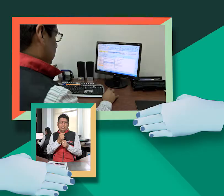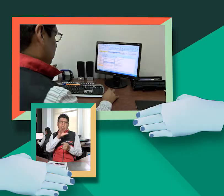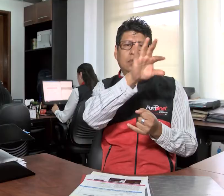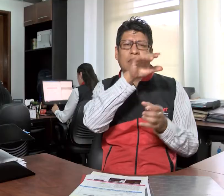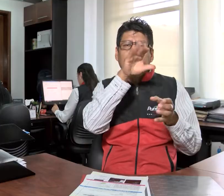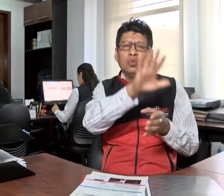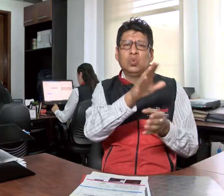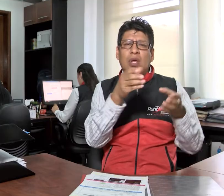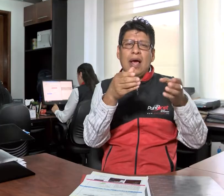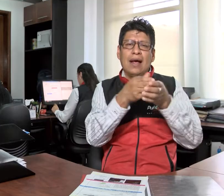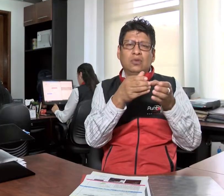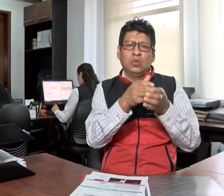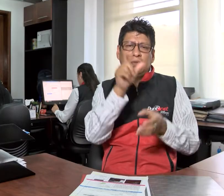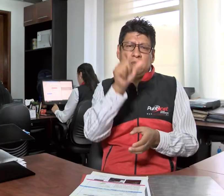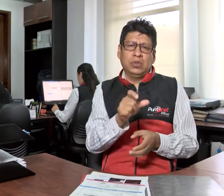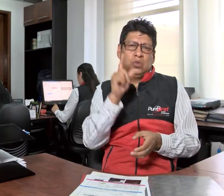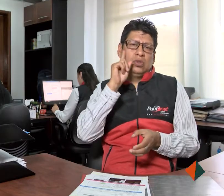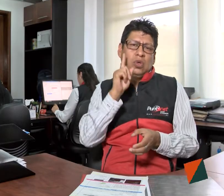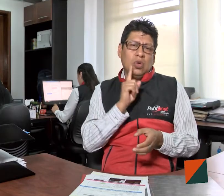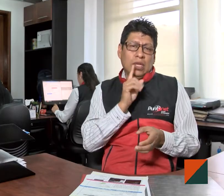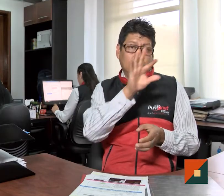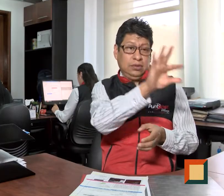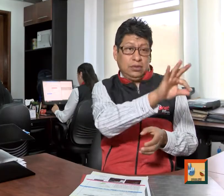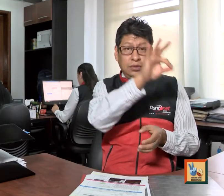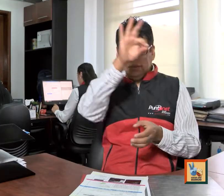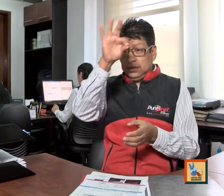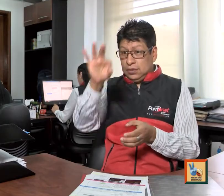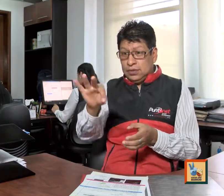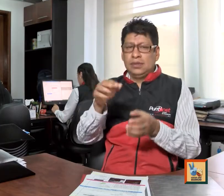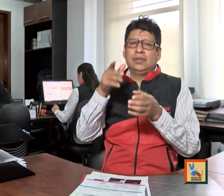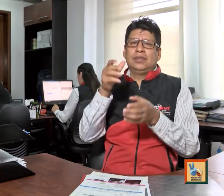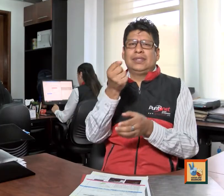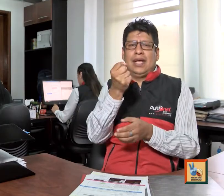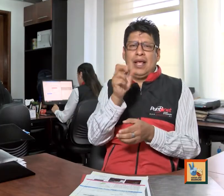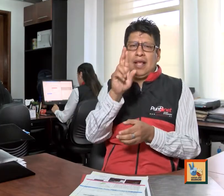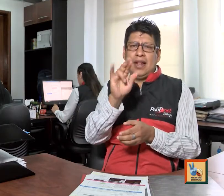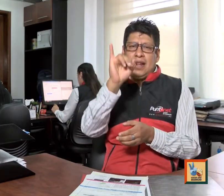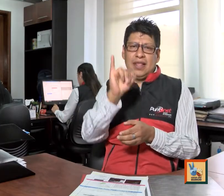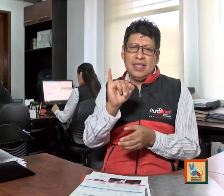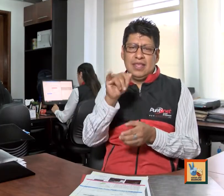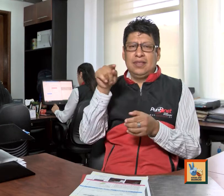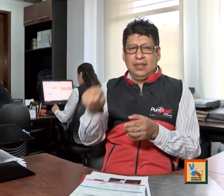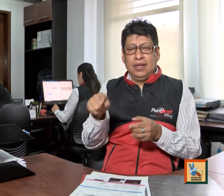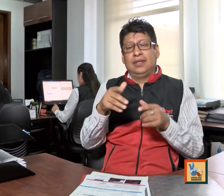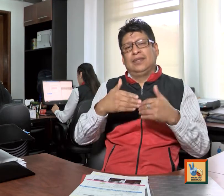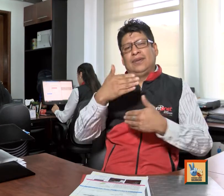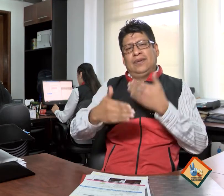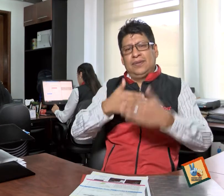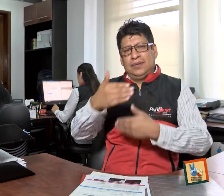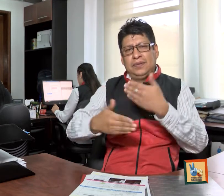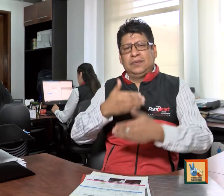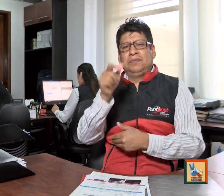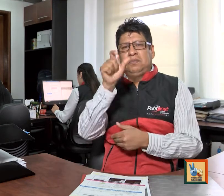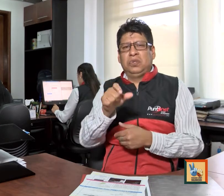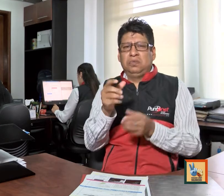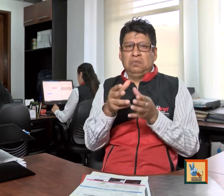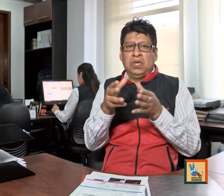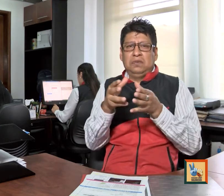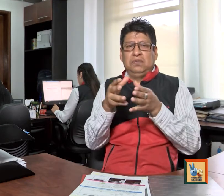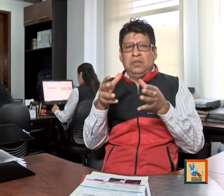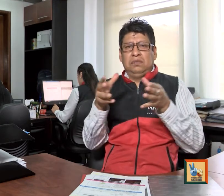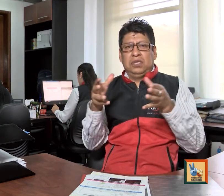nos apoya para que sigamos progresando y conseguir un mejor futuro tengo buenos recuerdos de